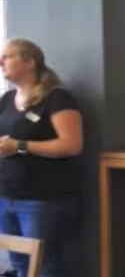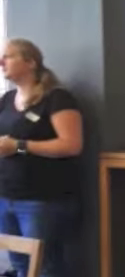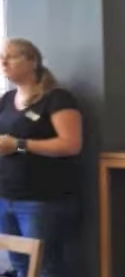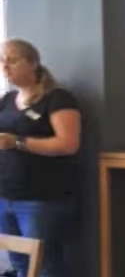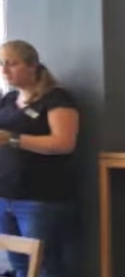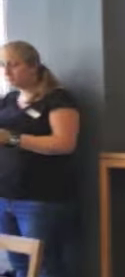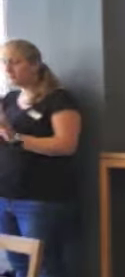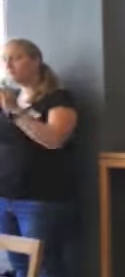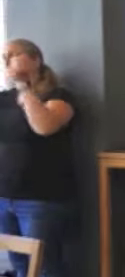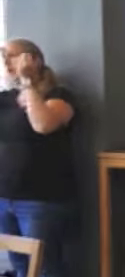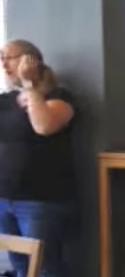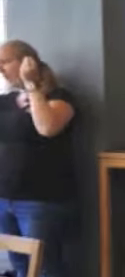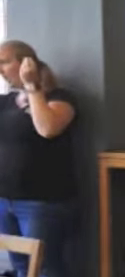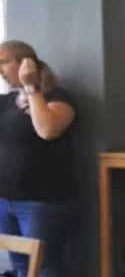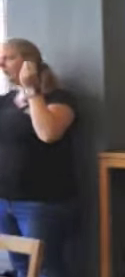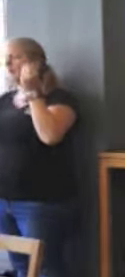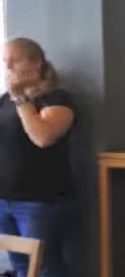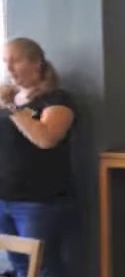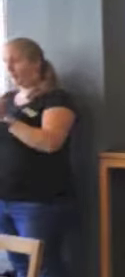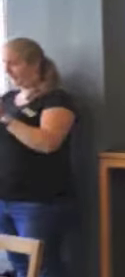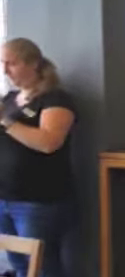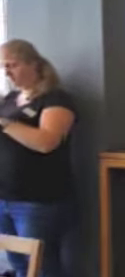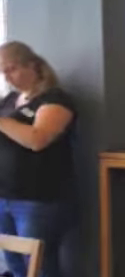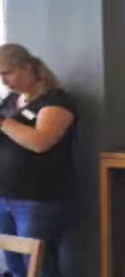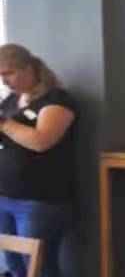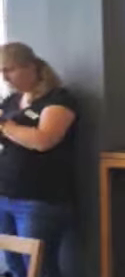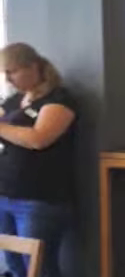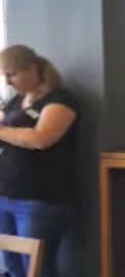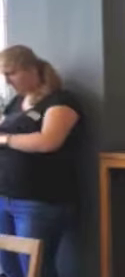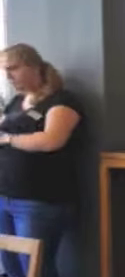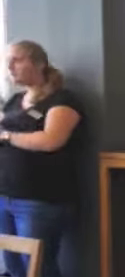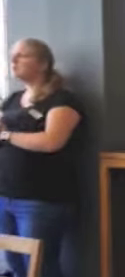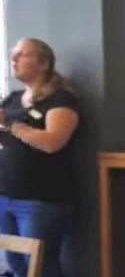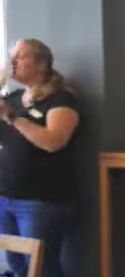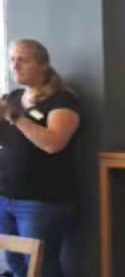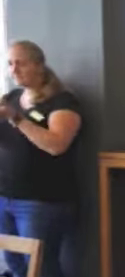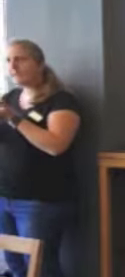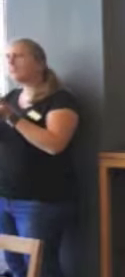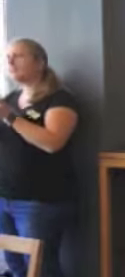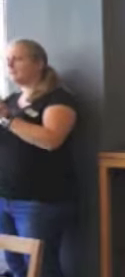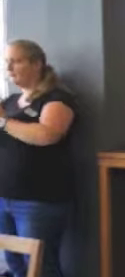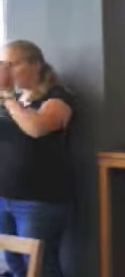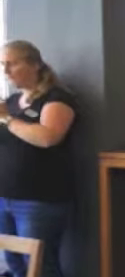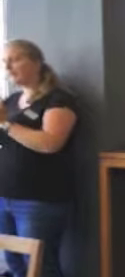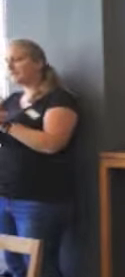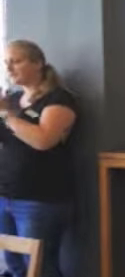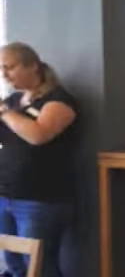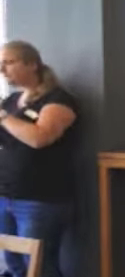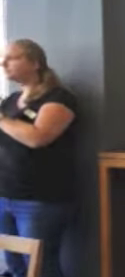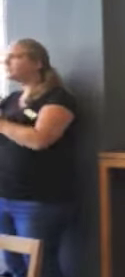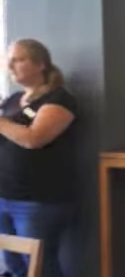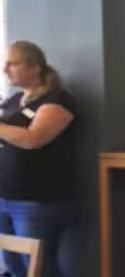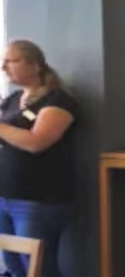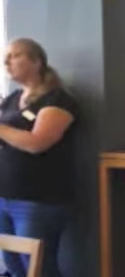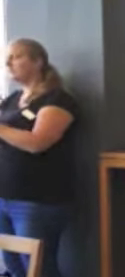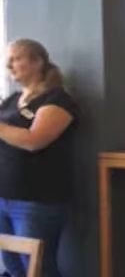De får lära sig, alla papper går igenom, det ska bildbearbetas innan det sen registreras och läggs ut på internet. Och